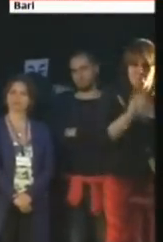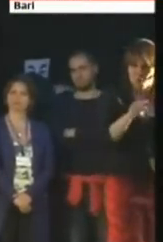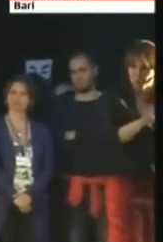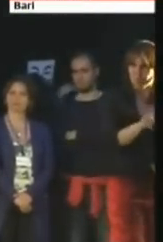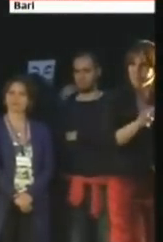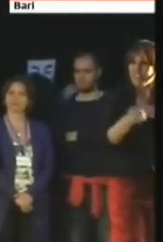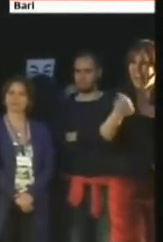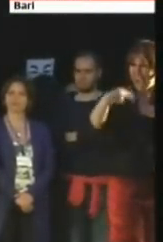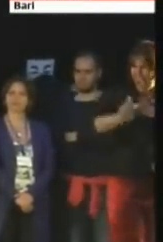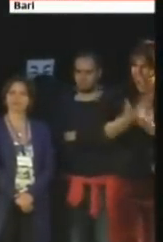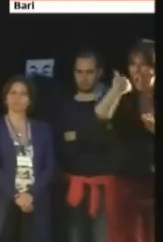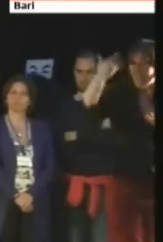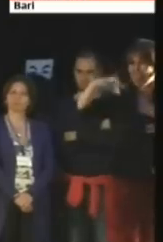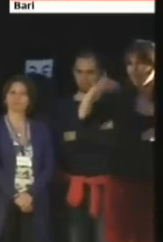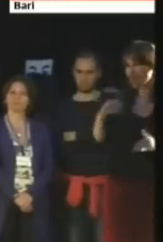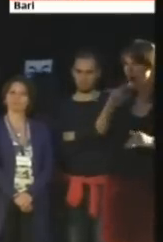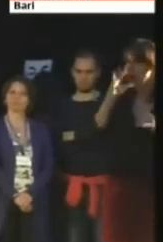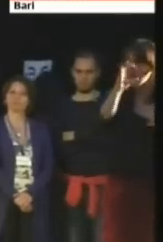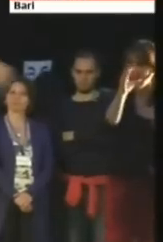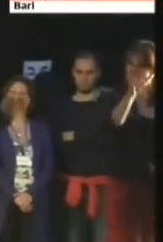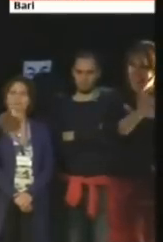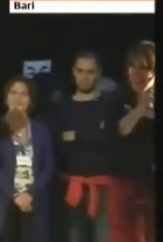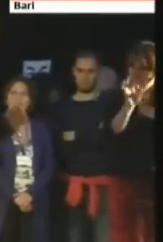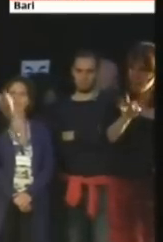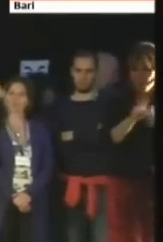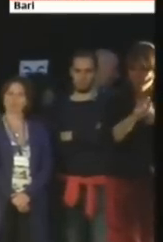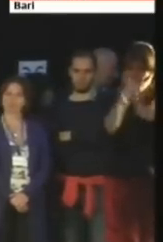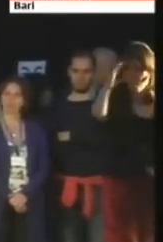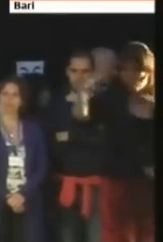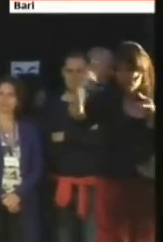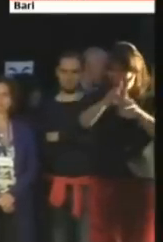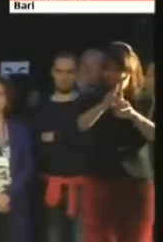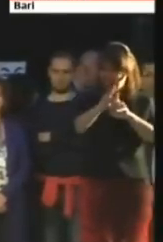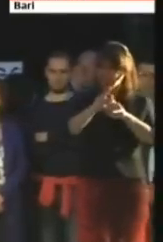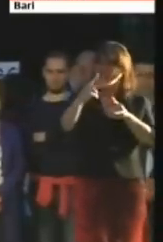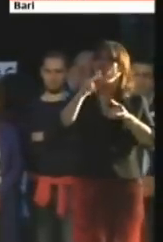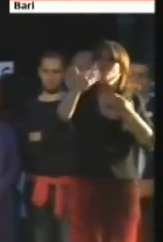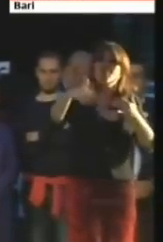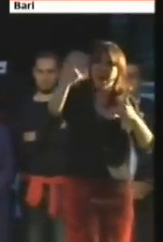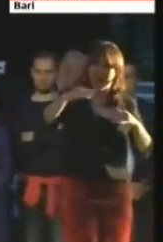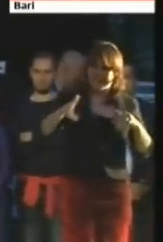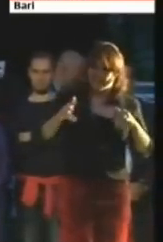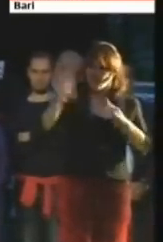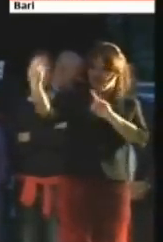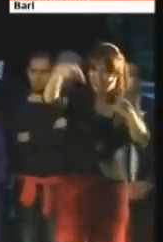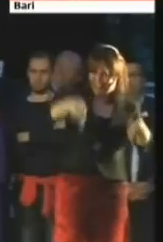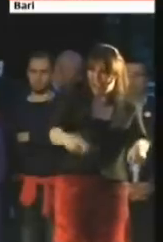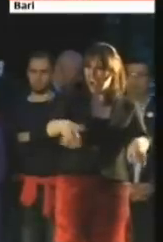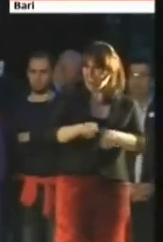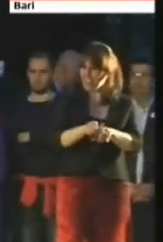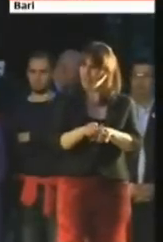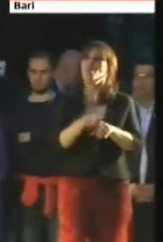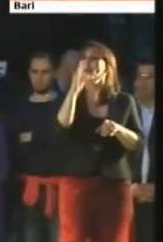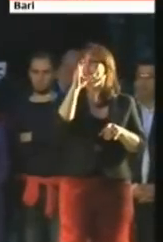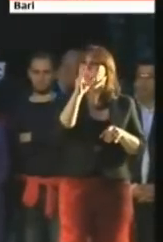neanche il movimento. Vi parlavo dei maiali olandesi che arrivavano in Sicilia. Arrivano i maiali